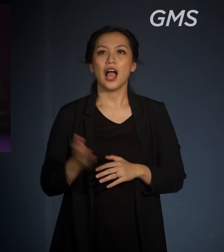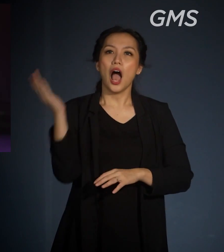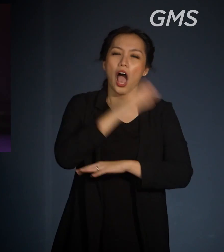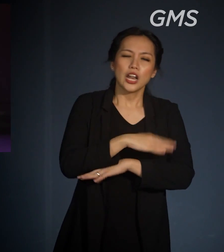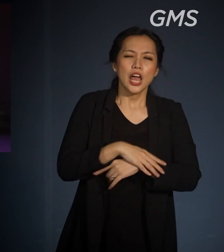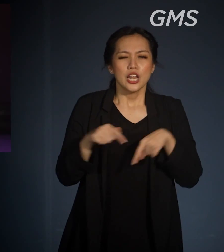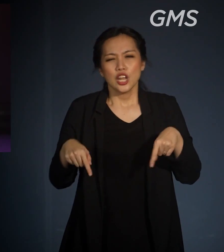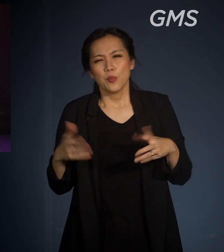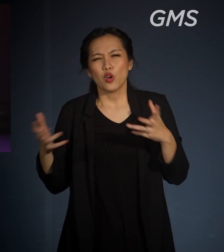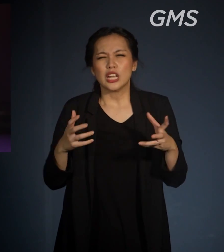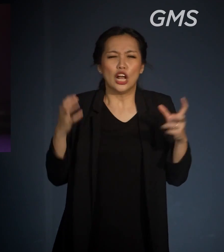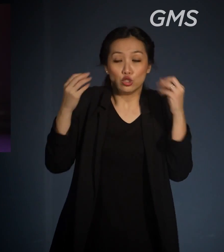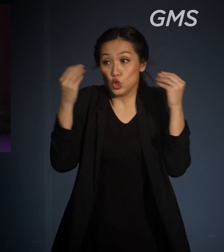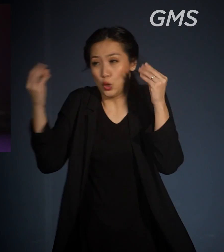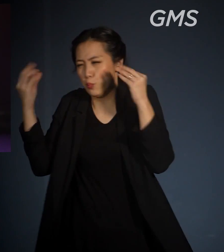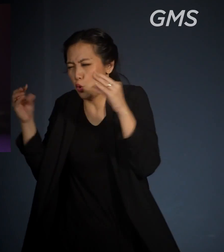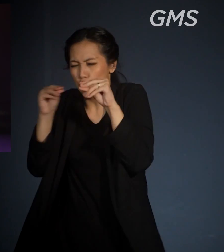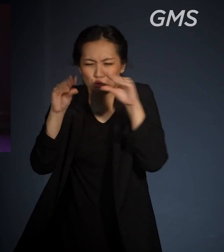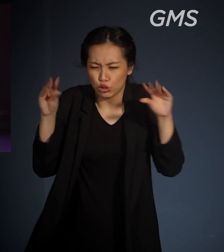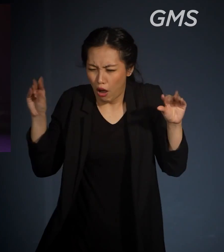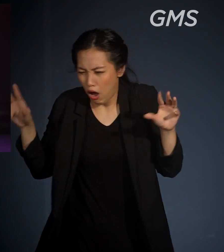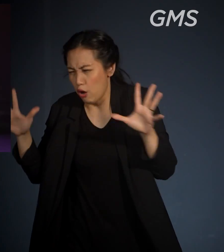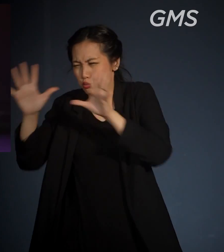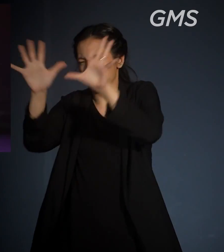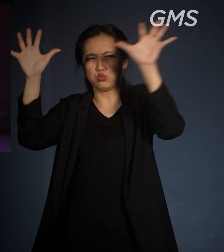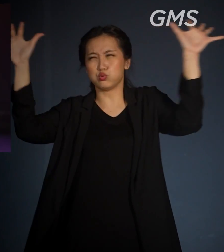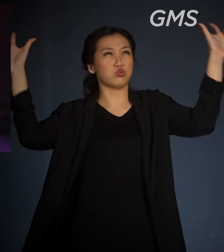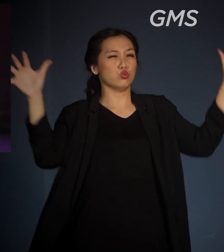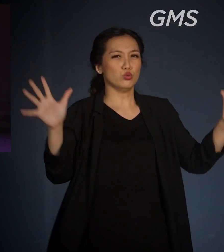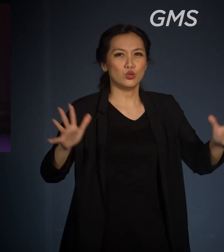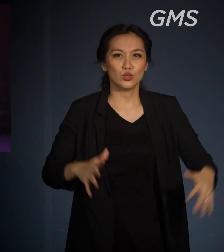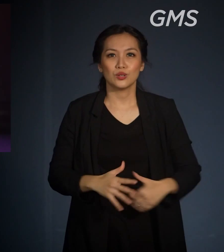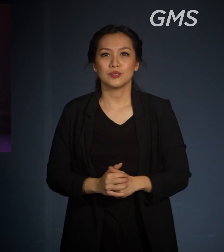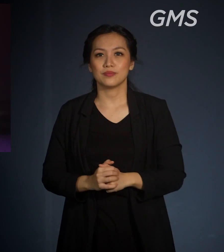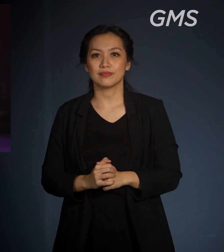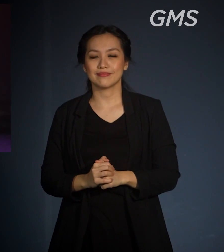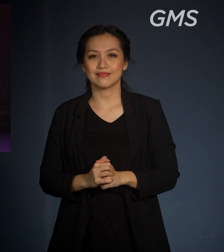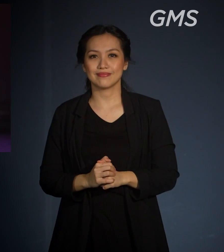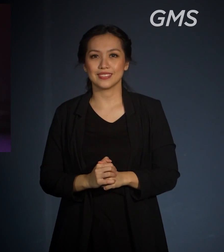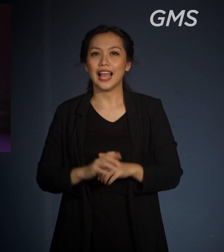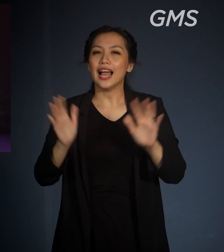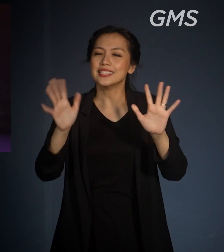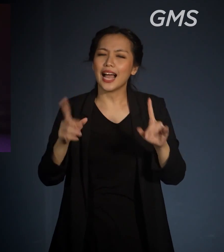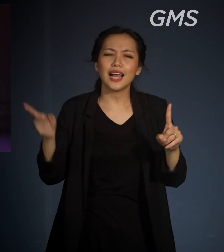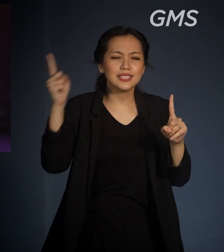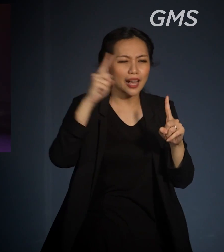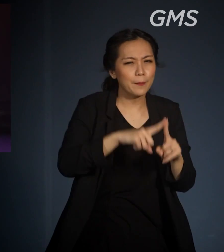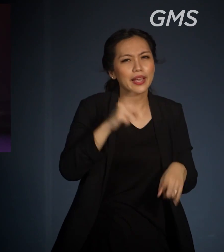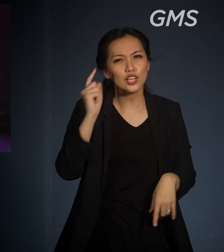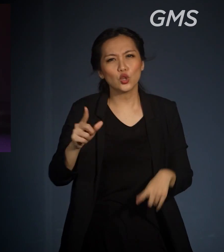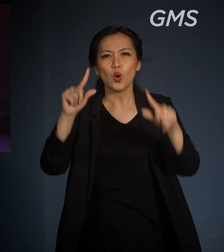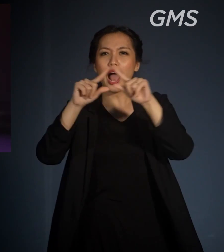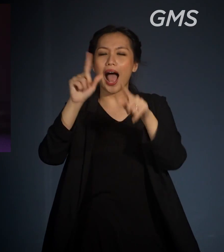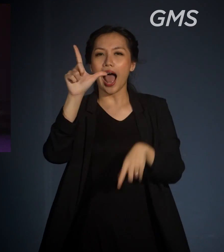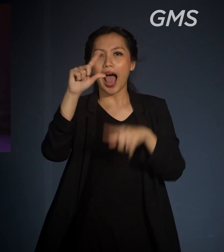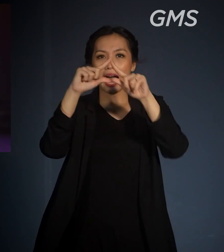sibuk, ya, kalau hari ini Anda tambah sibuk, jangan sampai kesibukan Anda itu jadi alasan untuk Anda